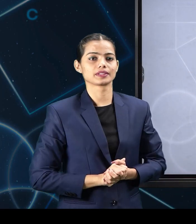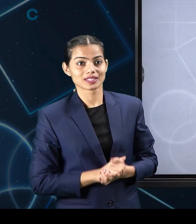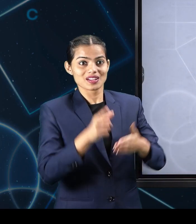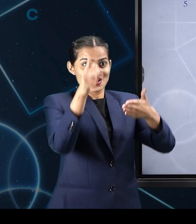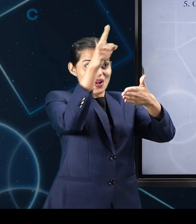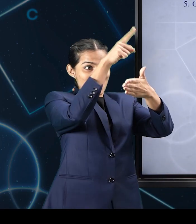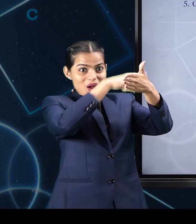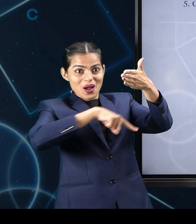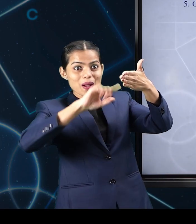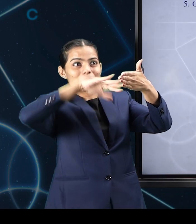परिधि